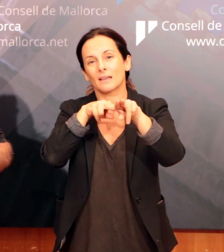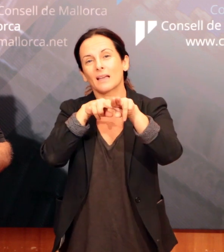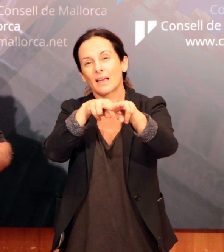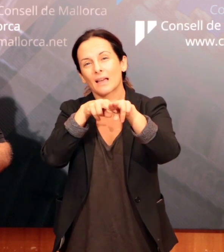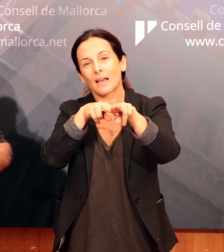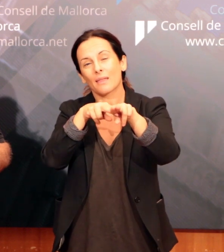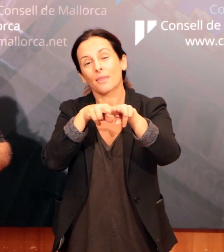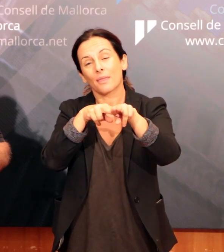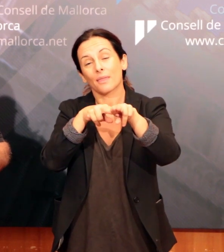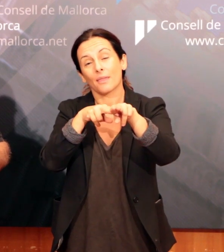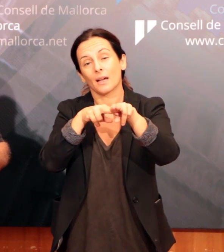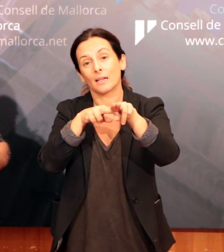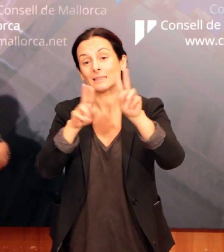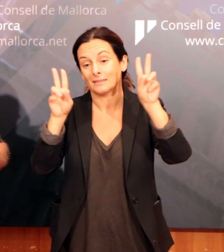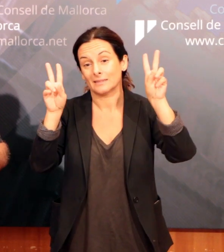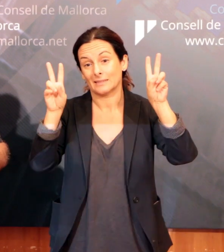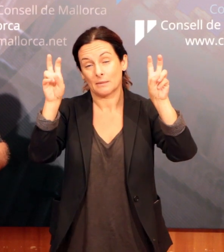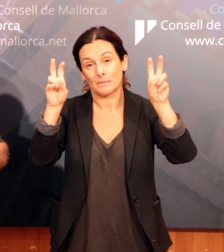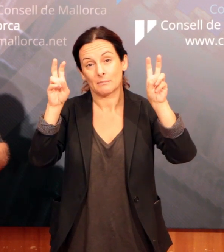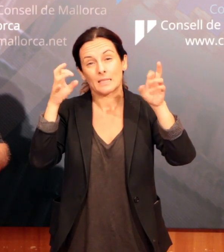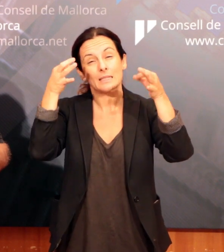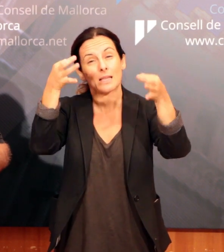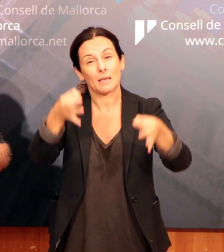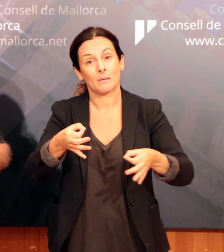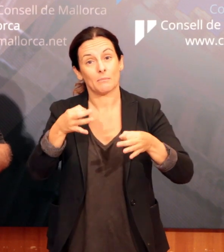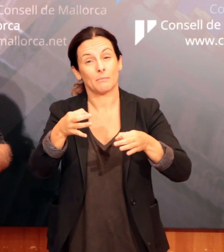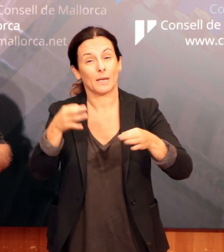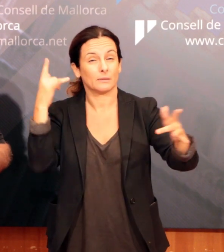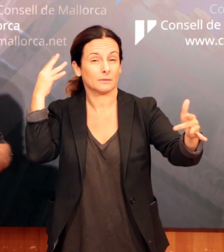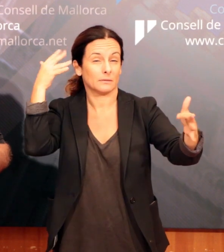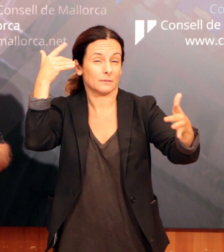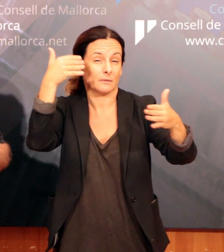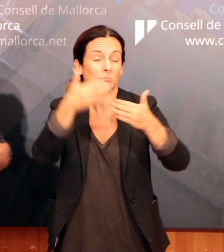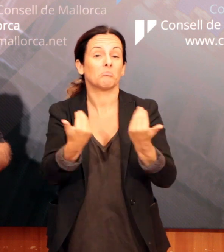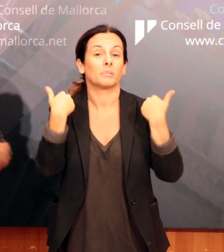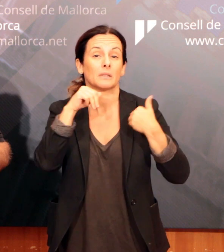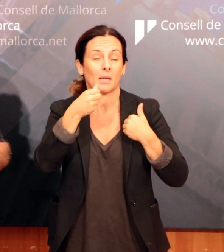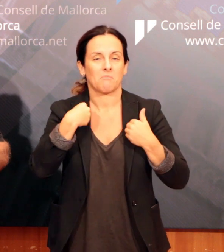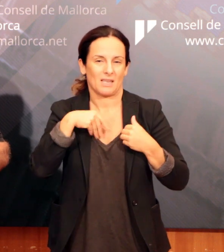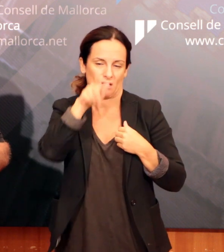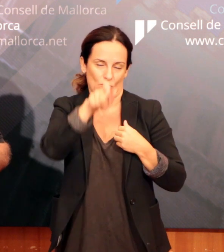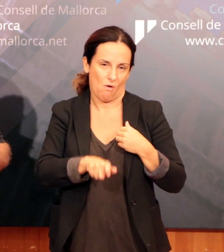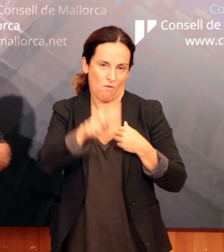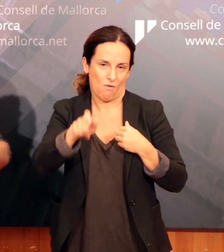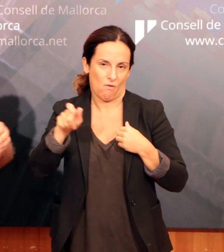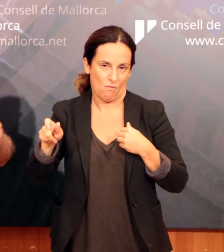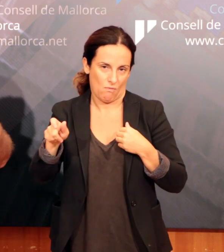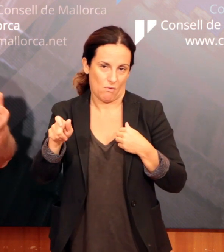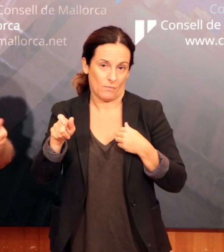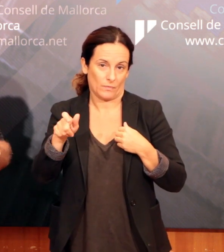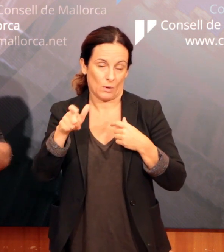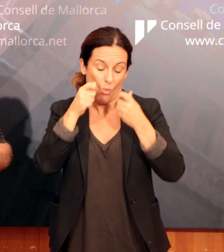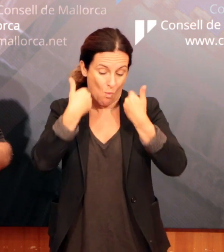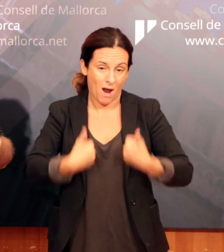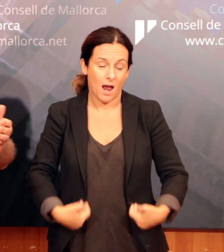activitat que sempre ha hagut de perdre de la seva existència, la salut. És una activitat que al llarg de